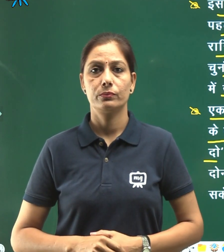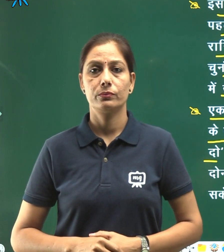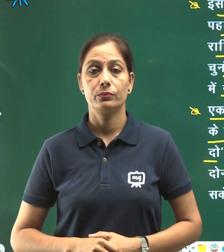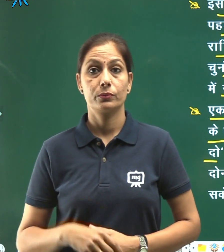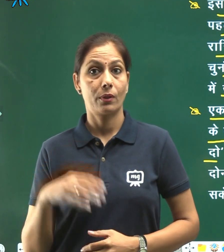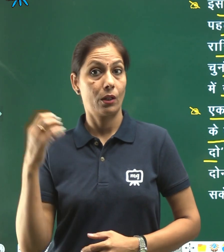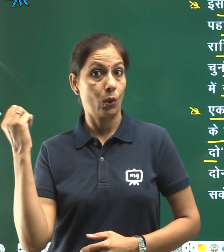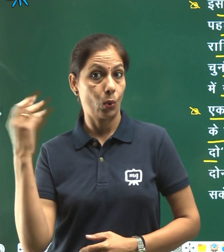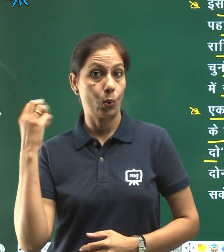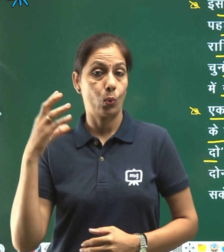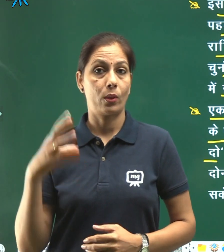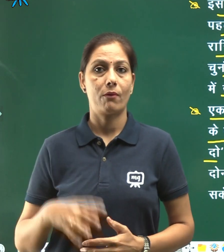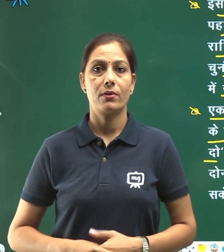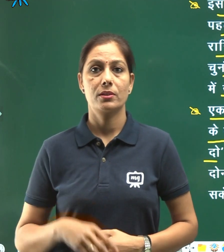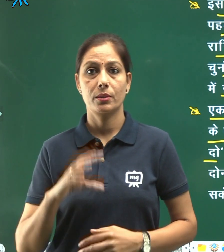की धुन बजाई,